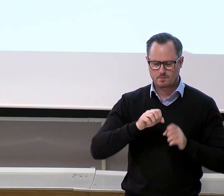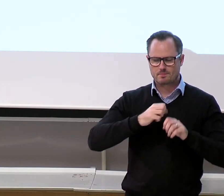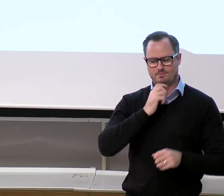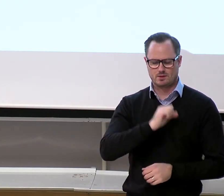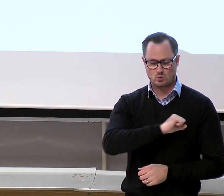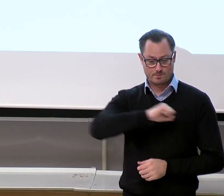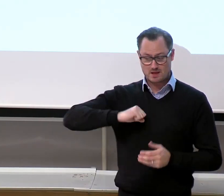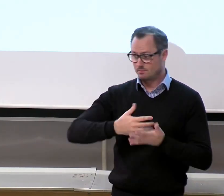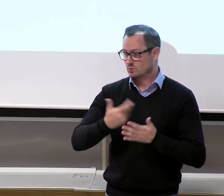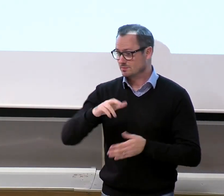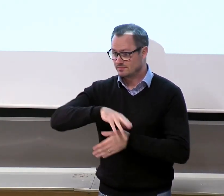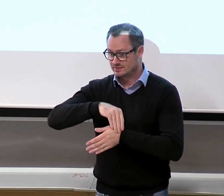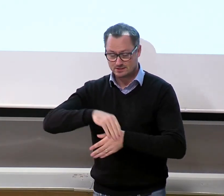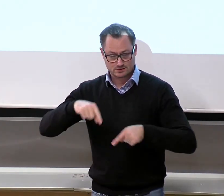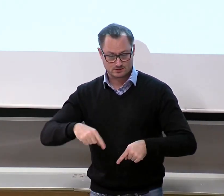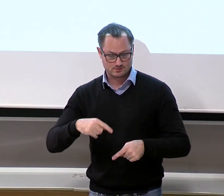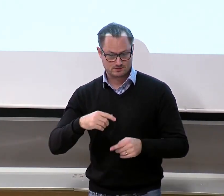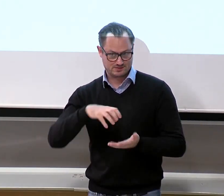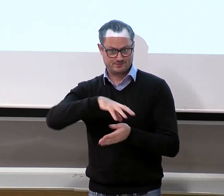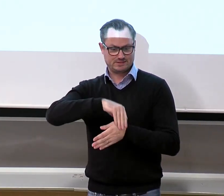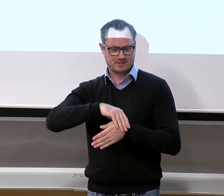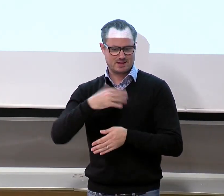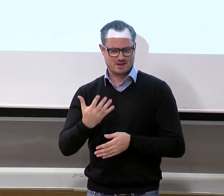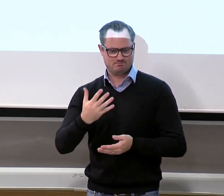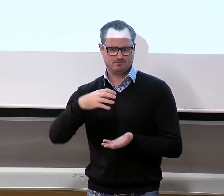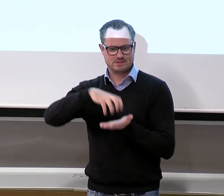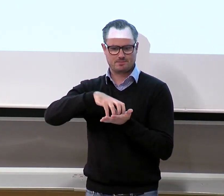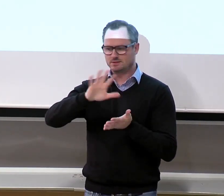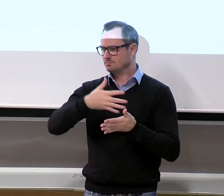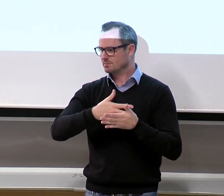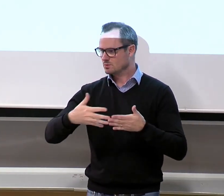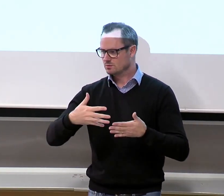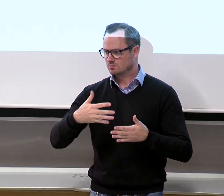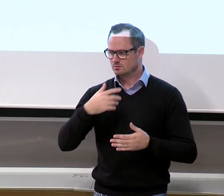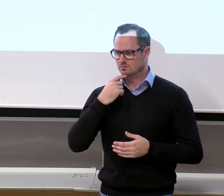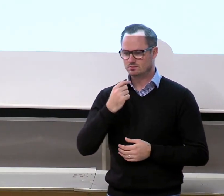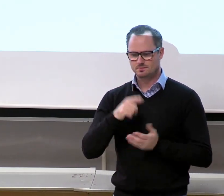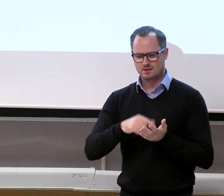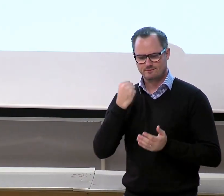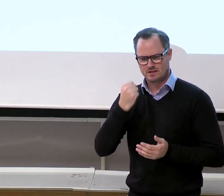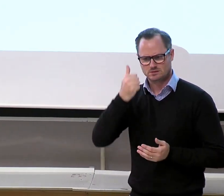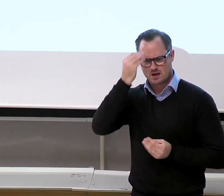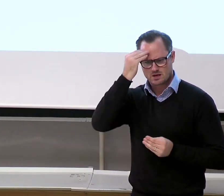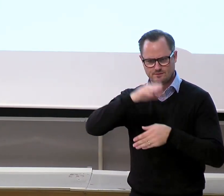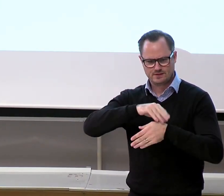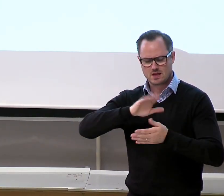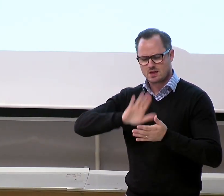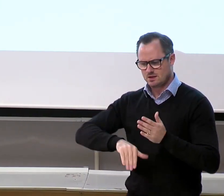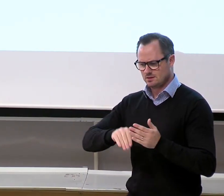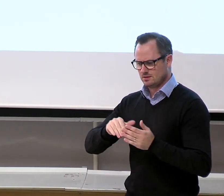i samhället i stort så är det dominerade språket är ju svenska. Och då så